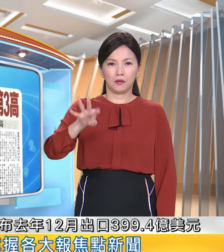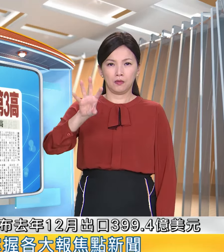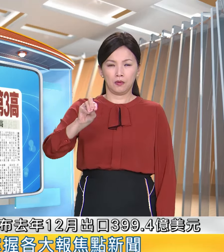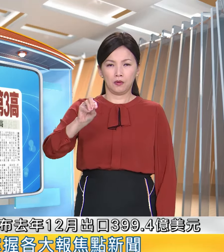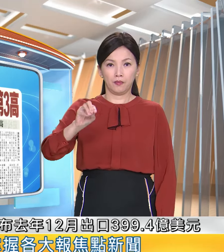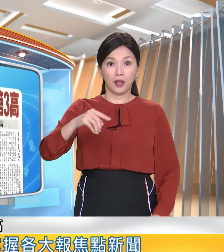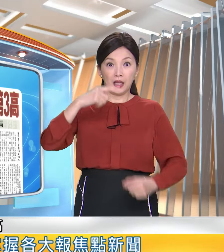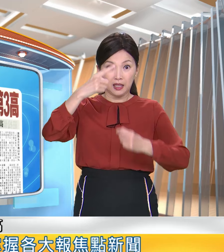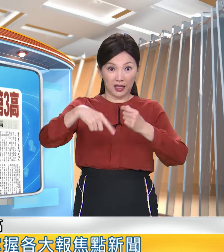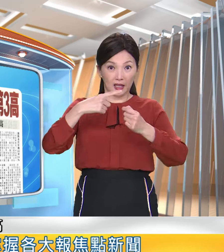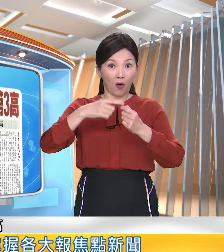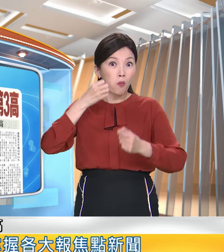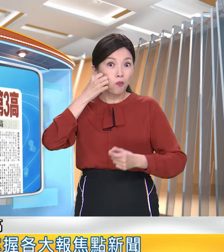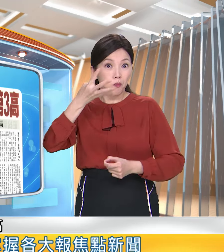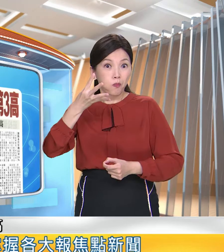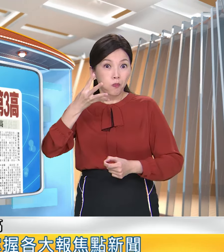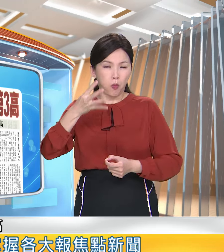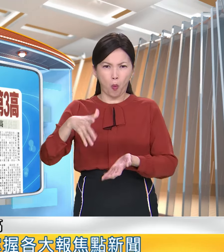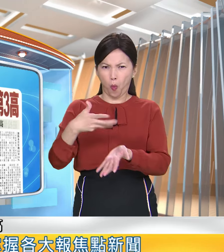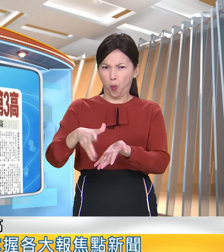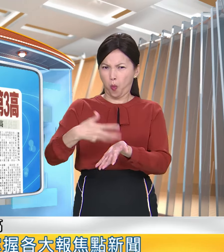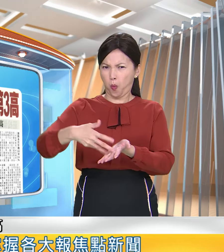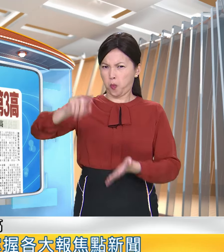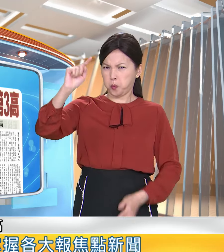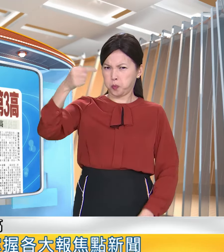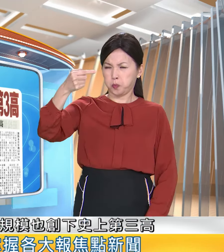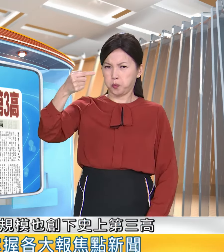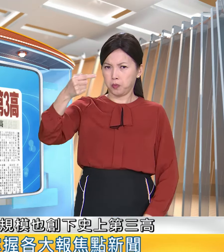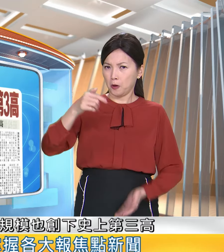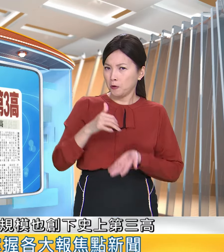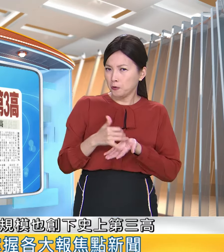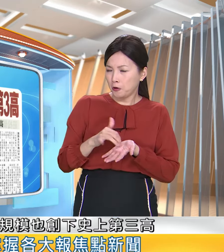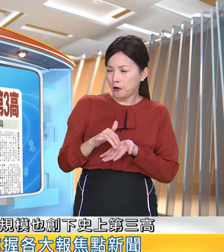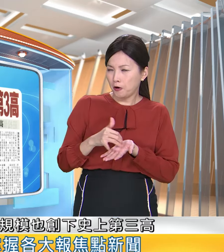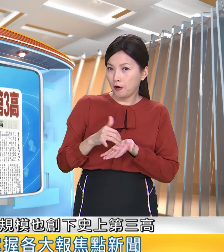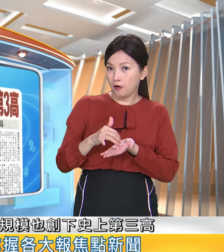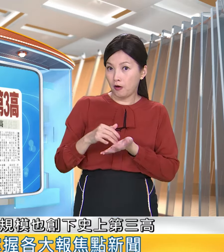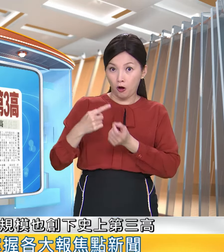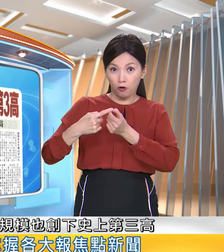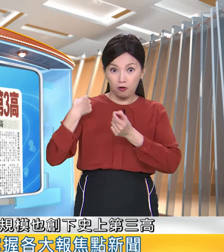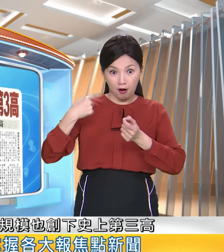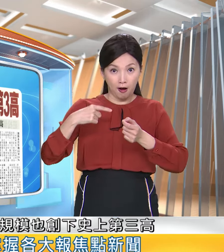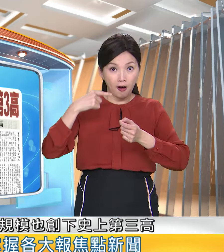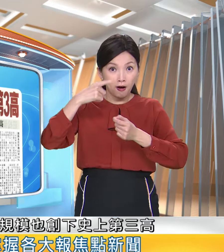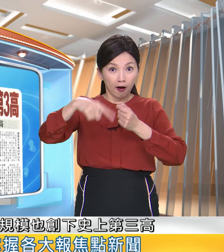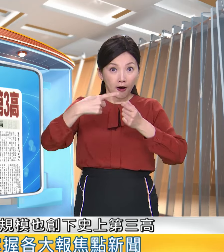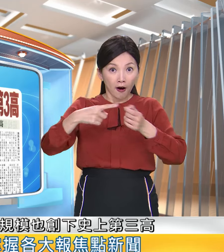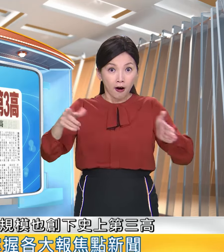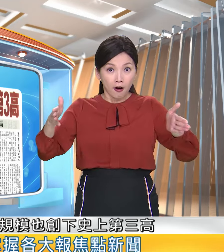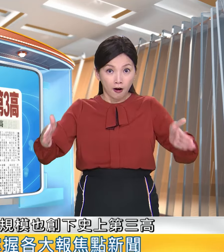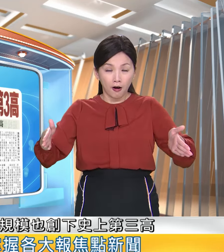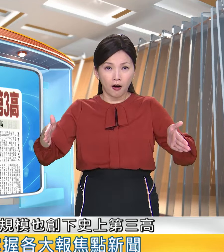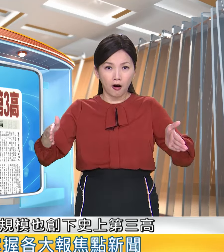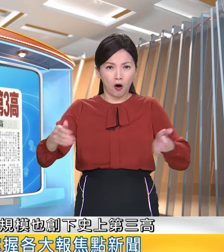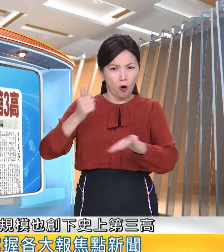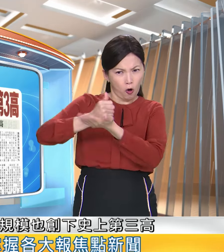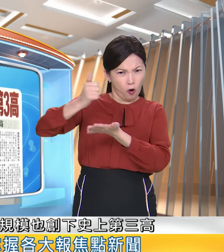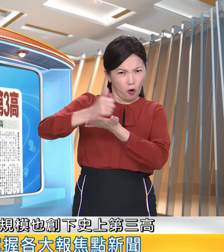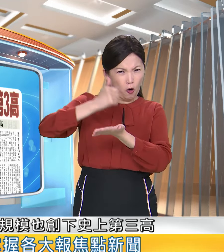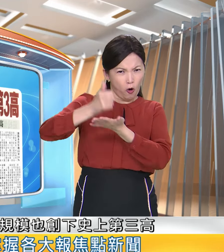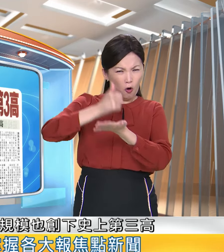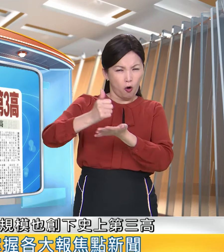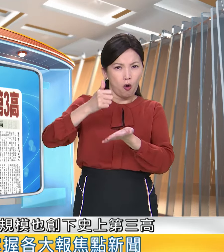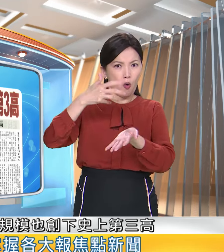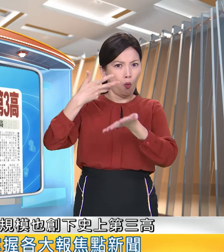399.4亿美元，创16个月新高。而一整年总出口规模也创下史上第三